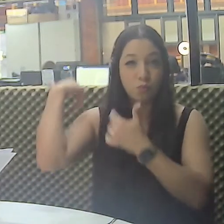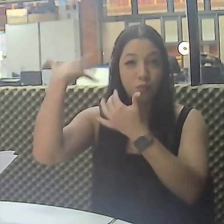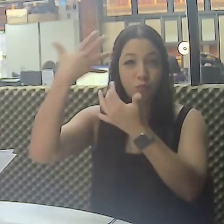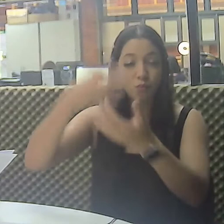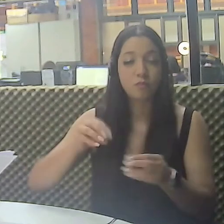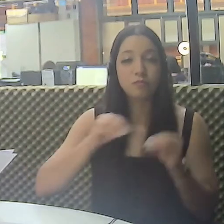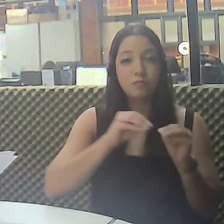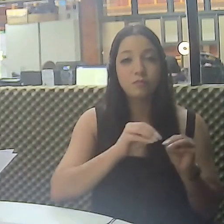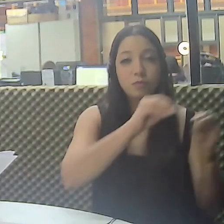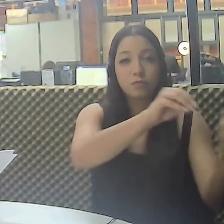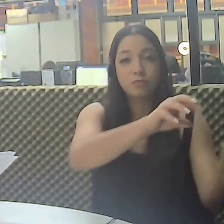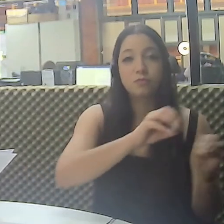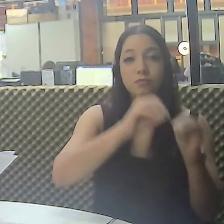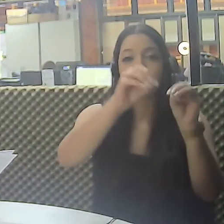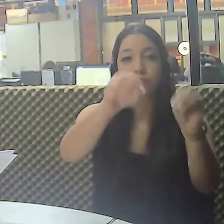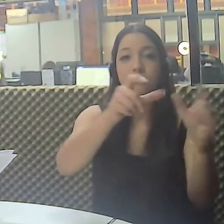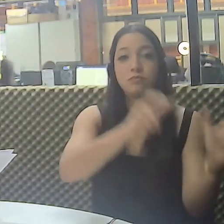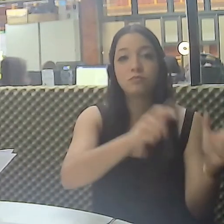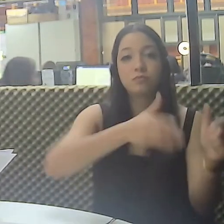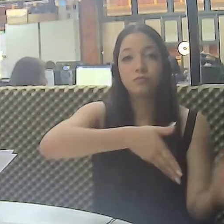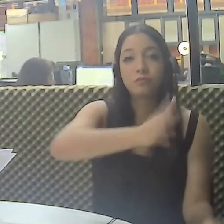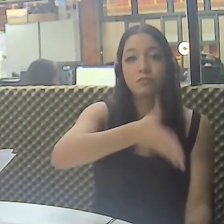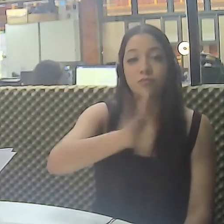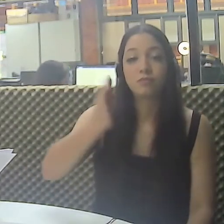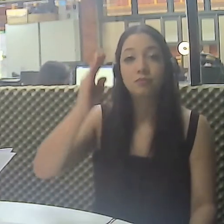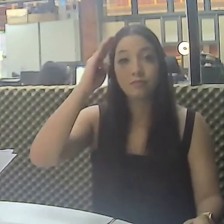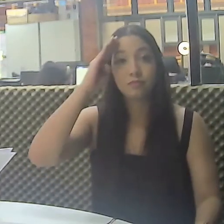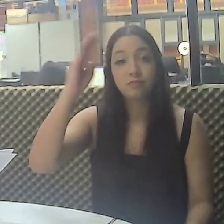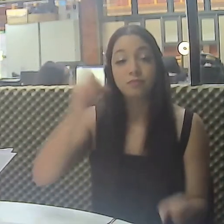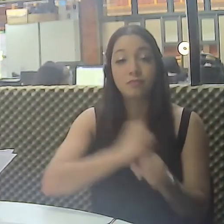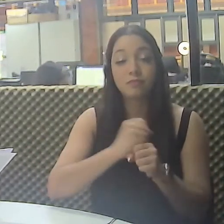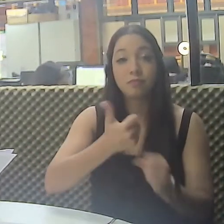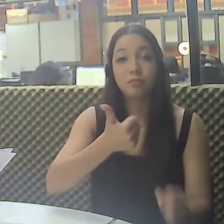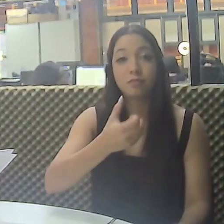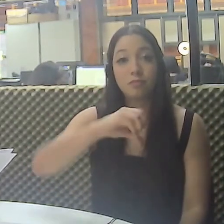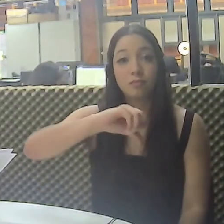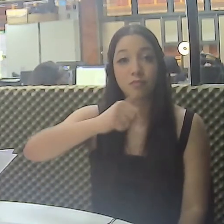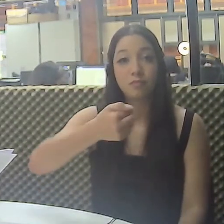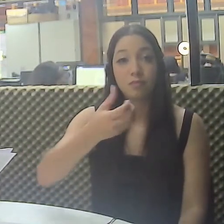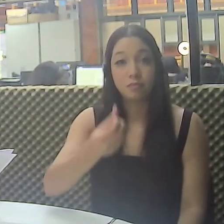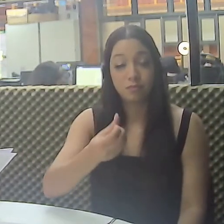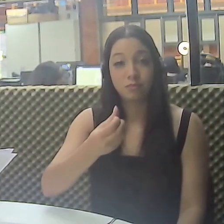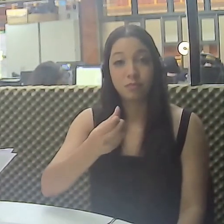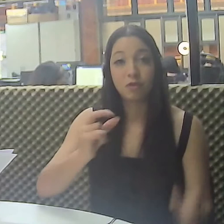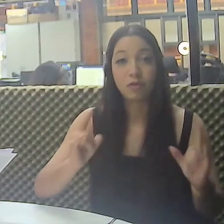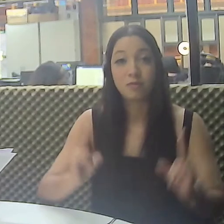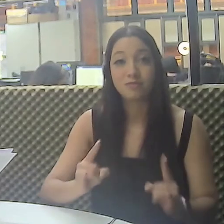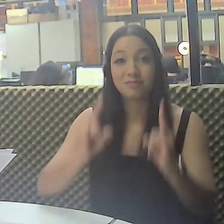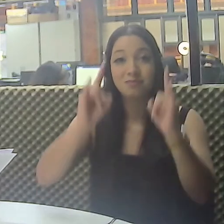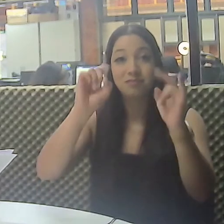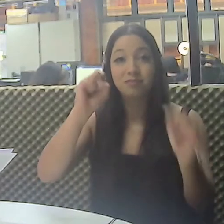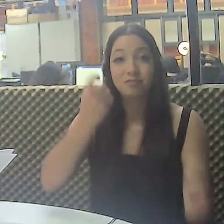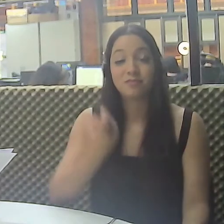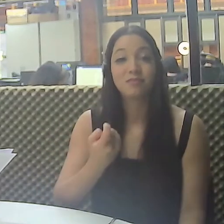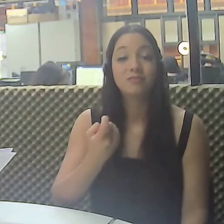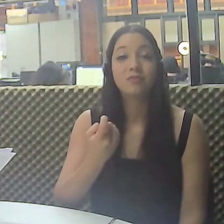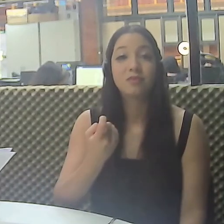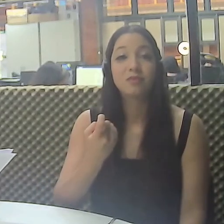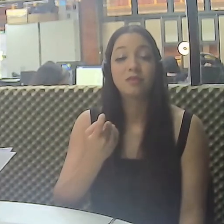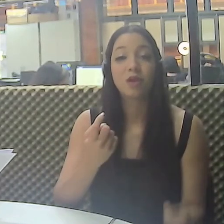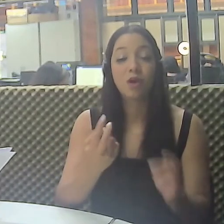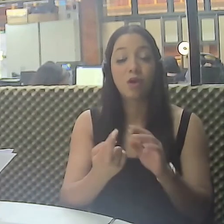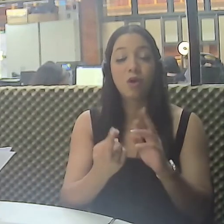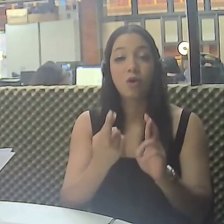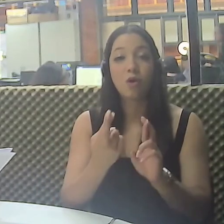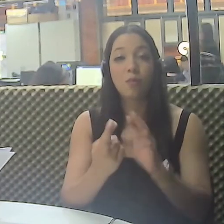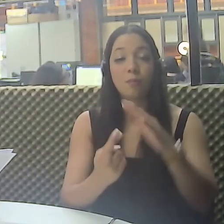instalou em diversas localidades do município, tendo destaque em 1976 para o prédio da antiga rodoviária. Nesse